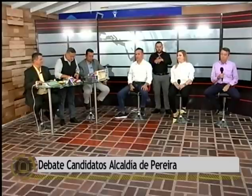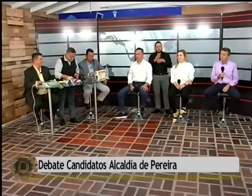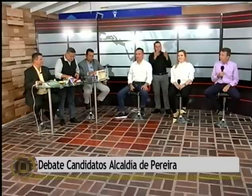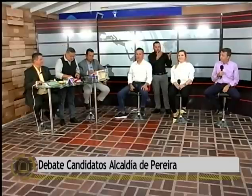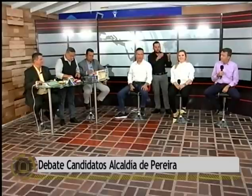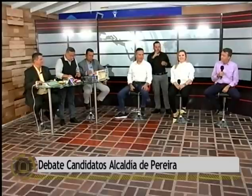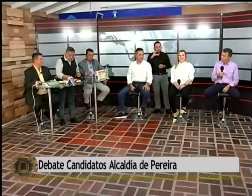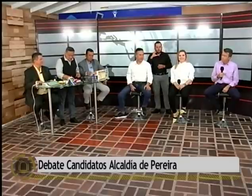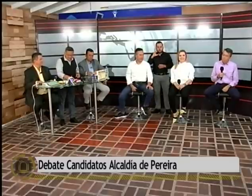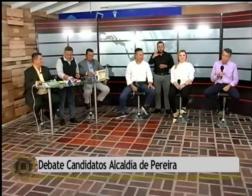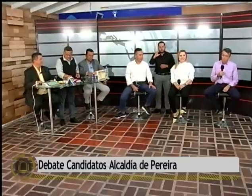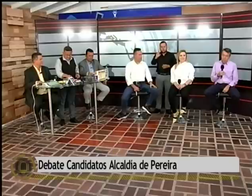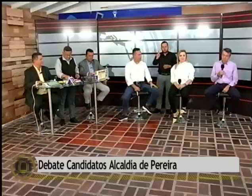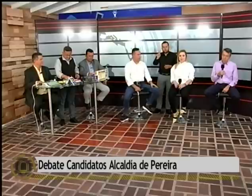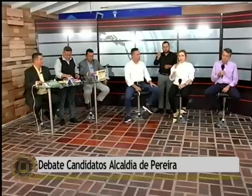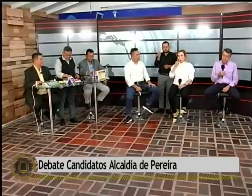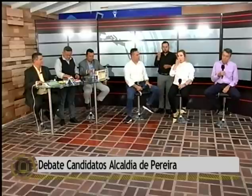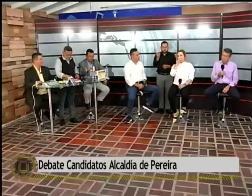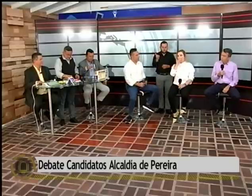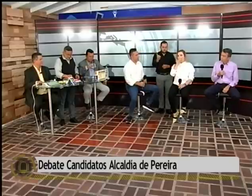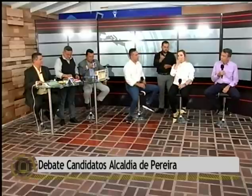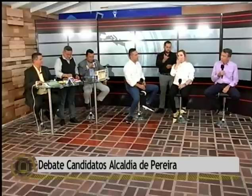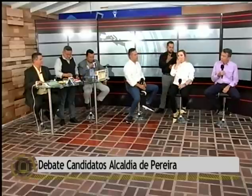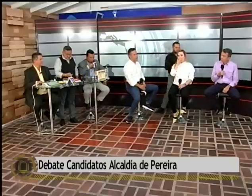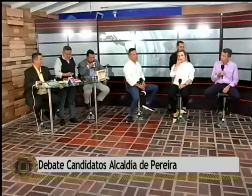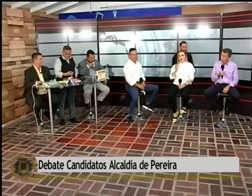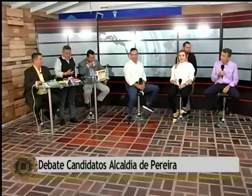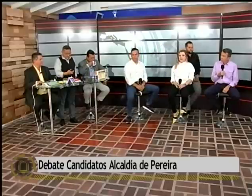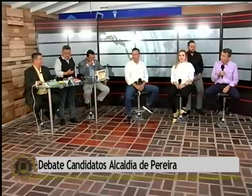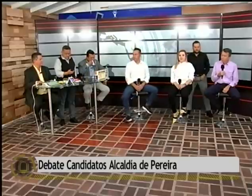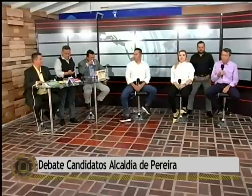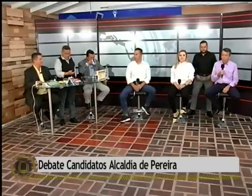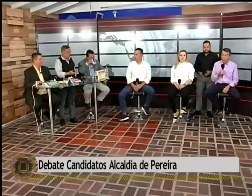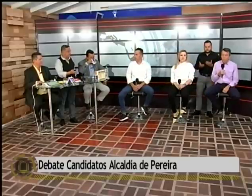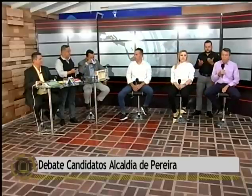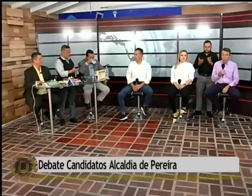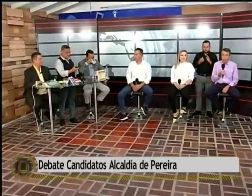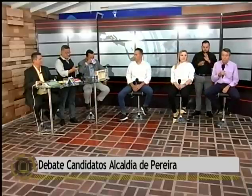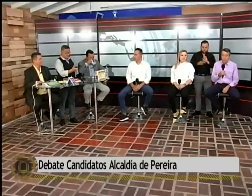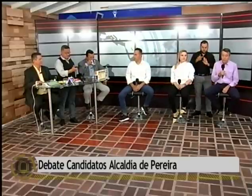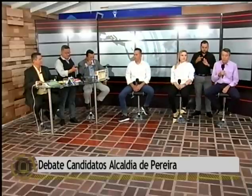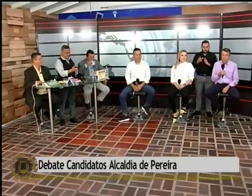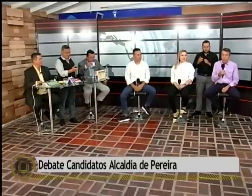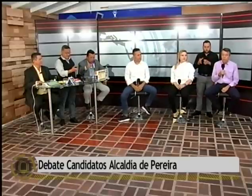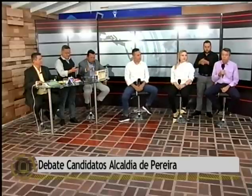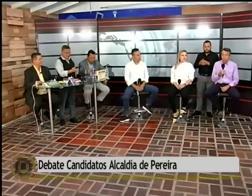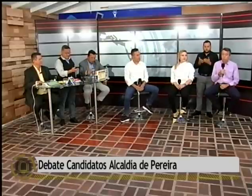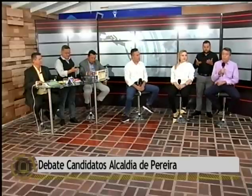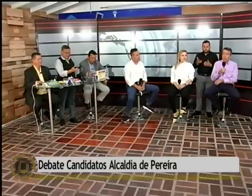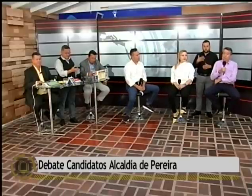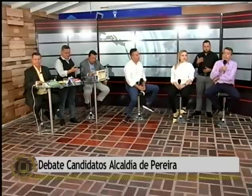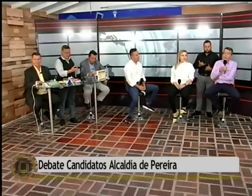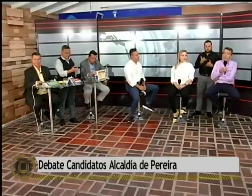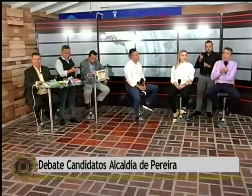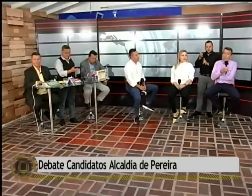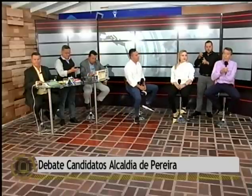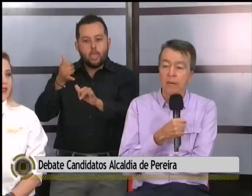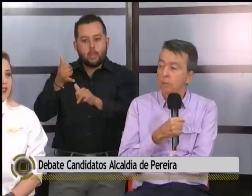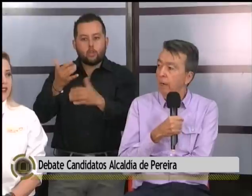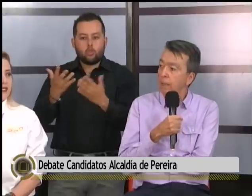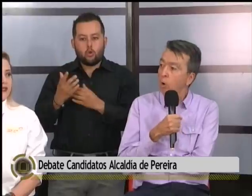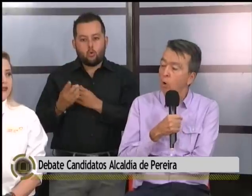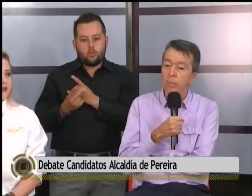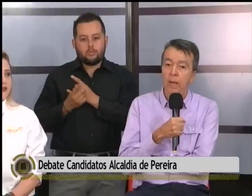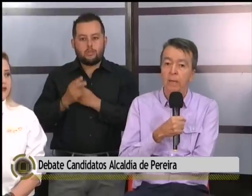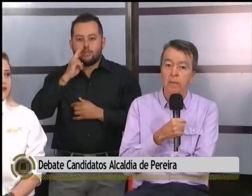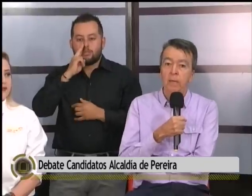favor, hoja de vida y partido. Bueno, señor, soy ingeniero civil de la Universidad